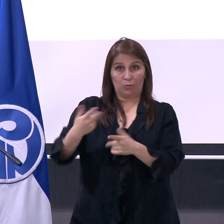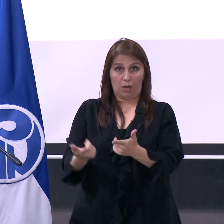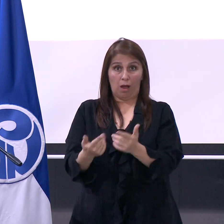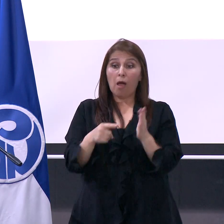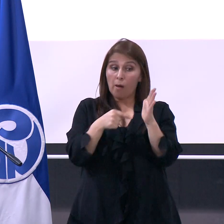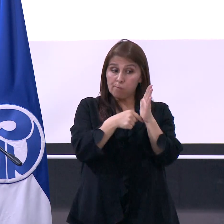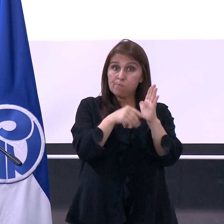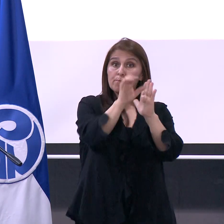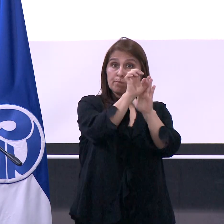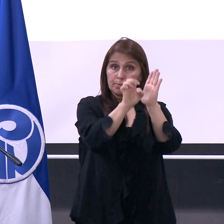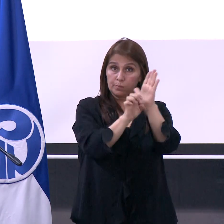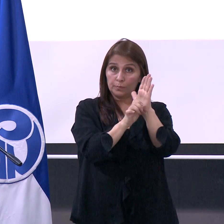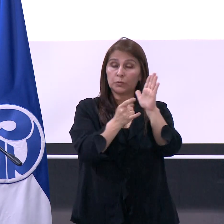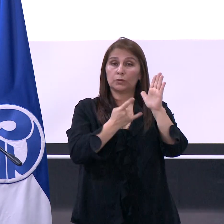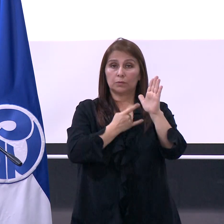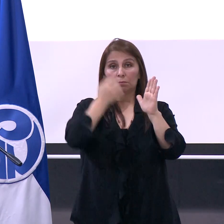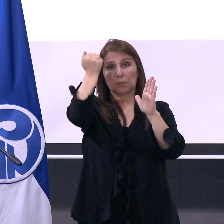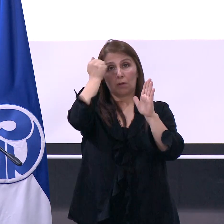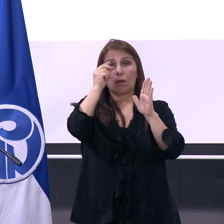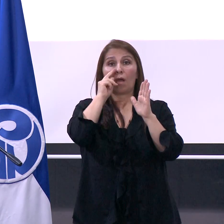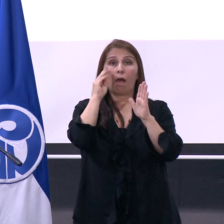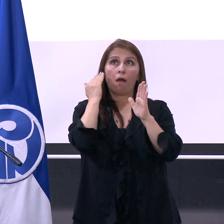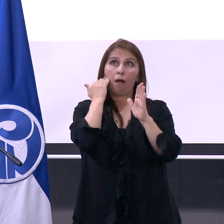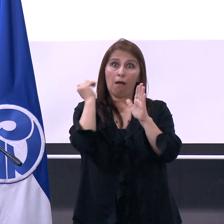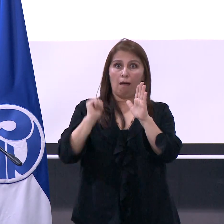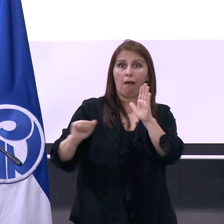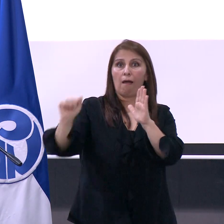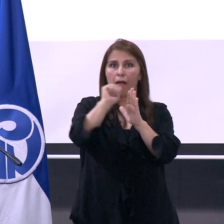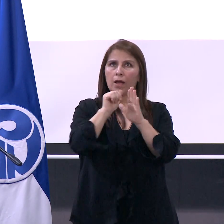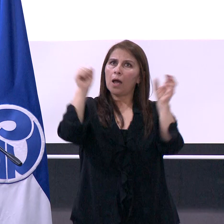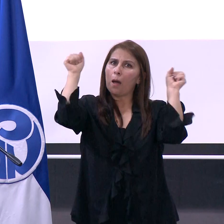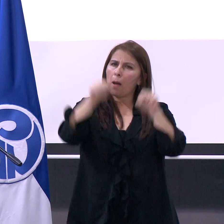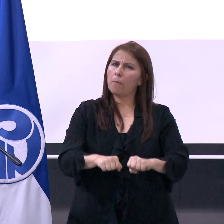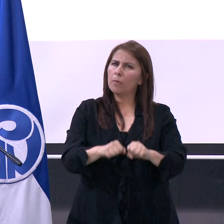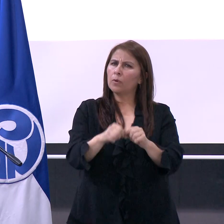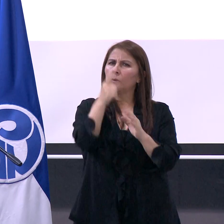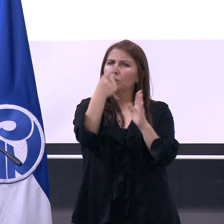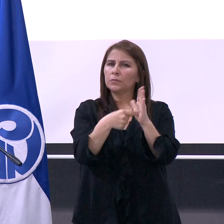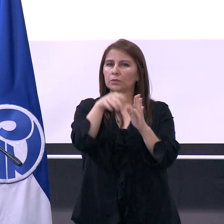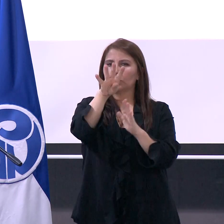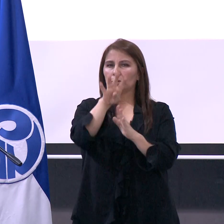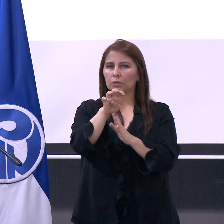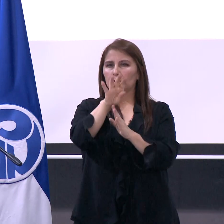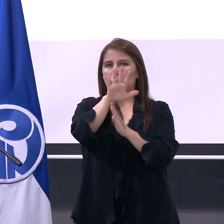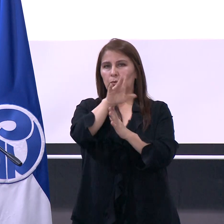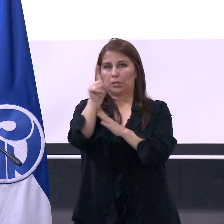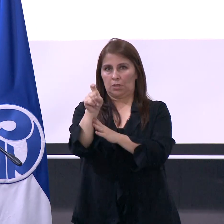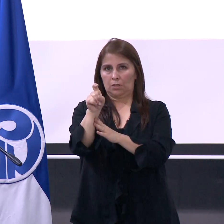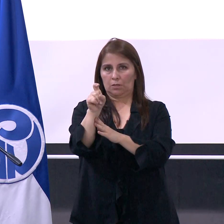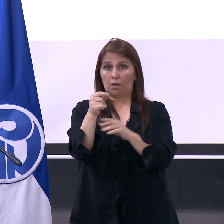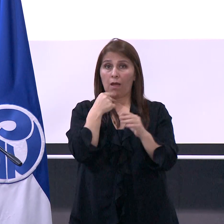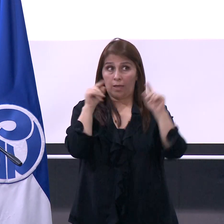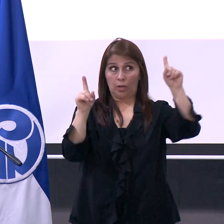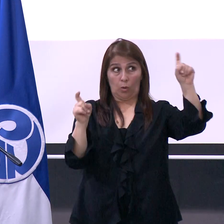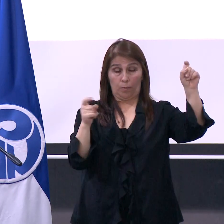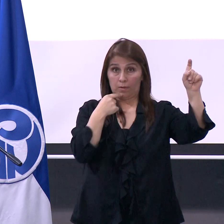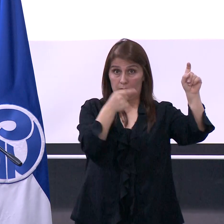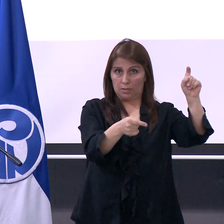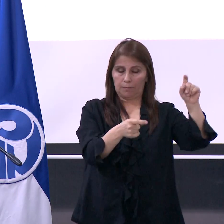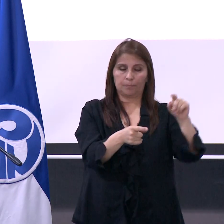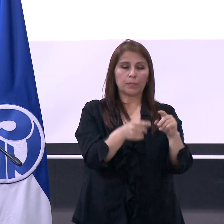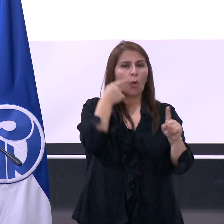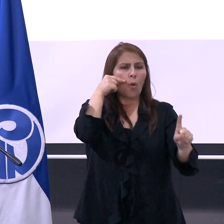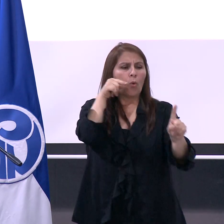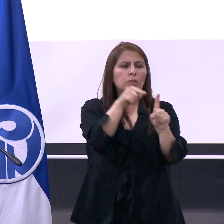estatutos de la universidad pedagógica femenina que se aprobaron en el 56 donde se señalaba que comillas su fin primordial